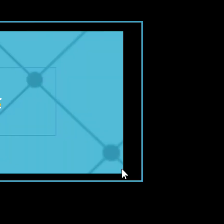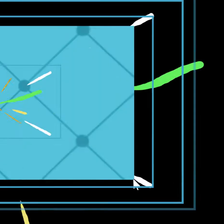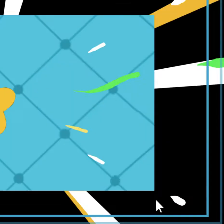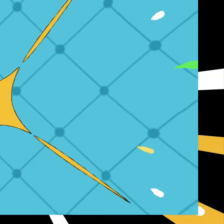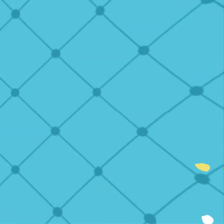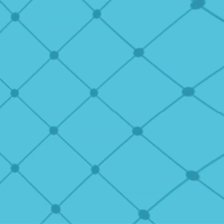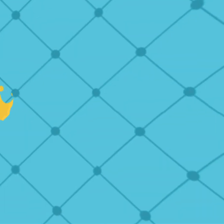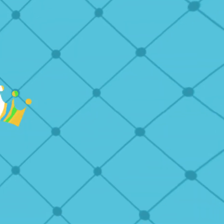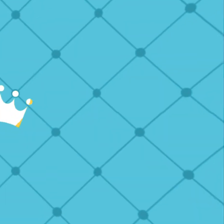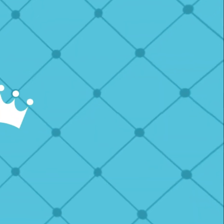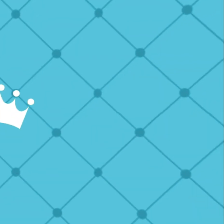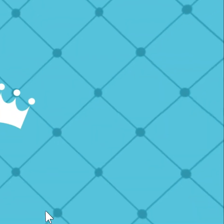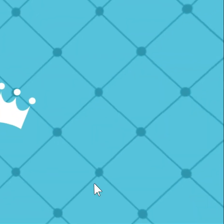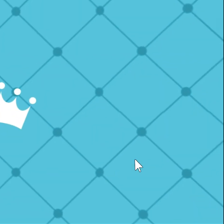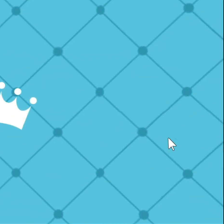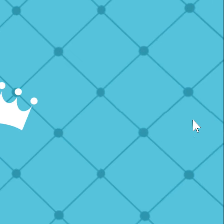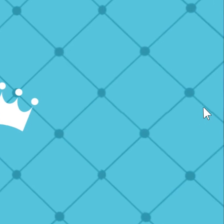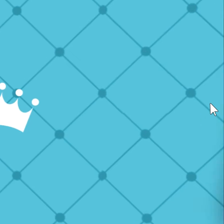E